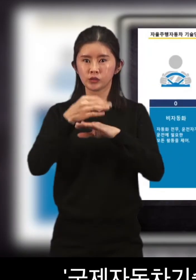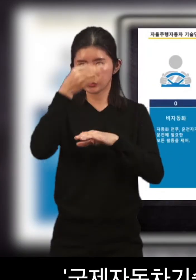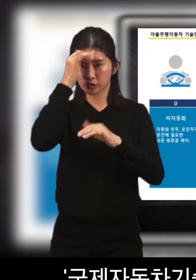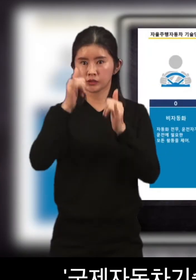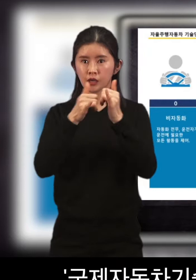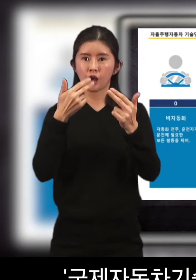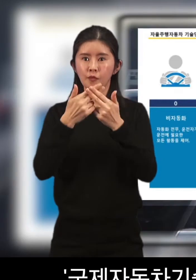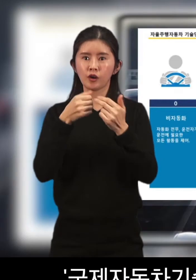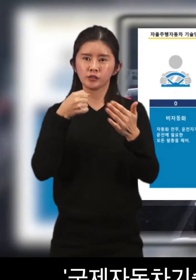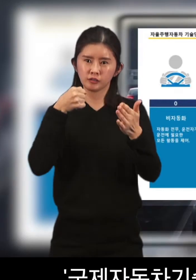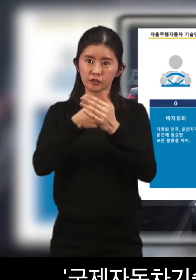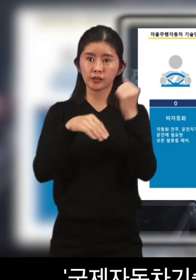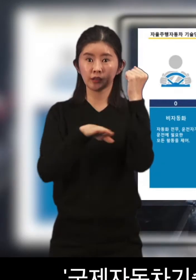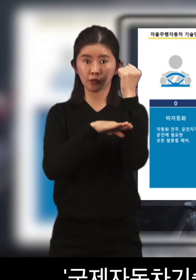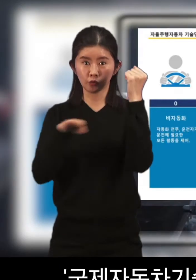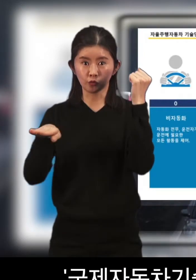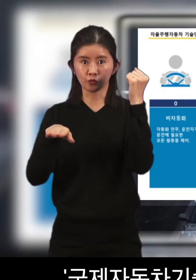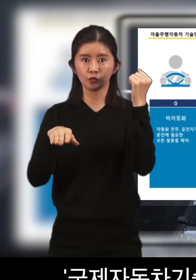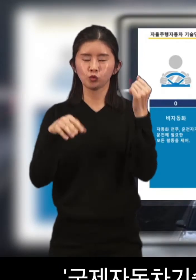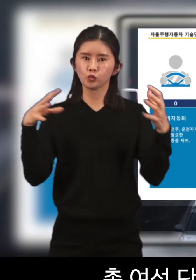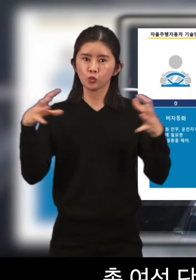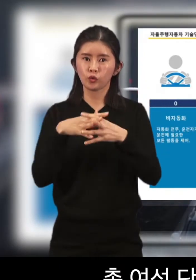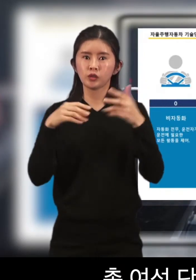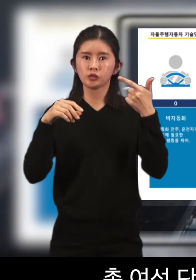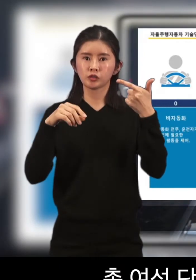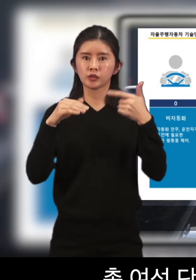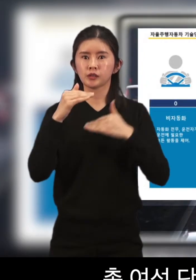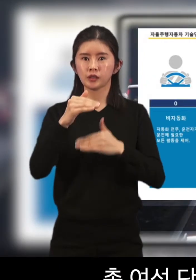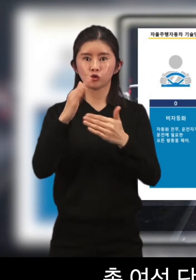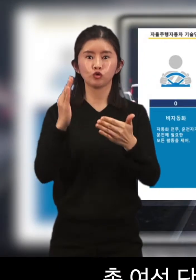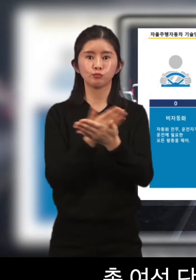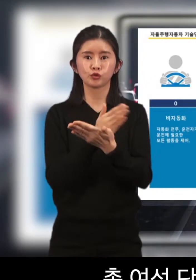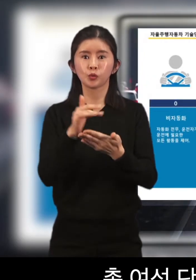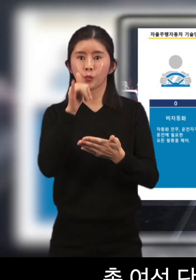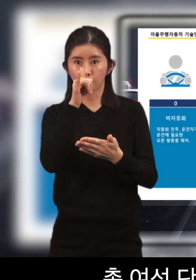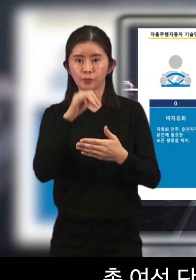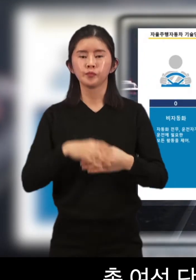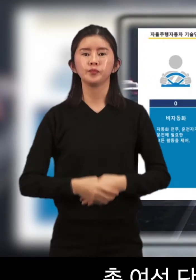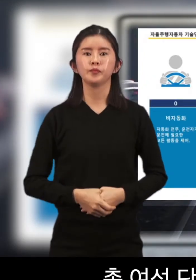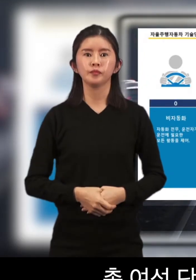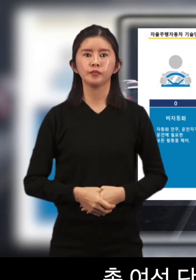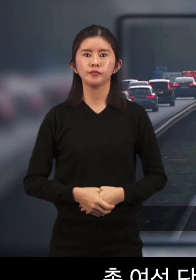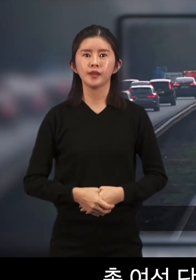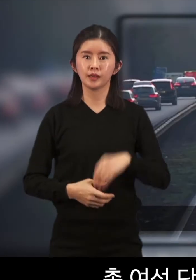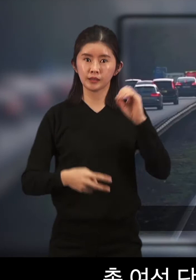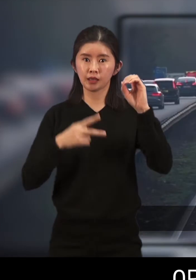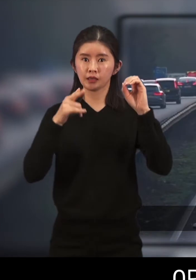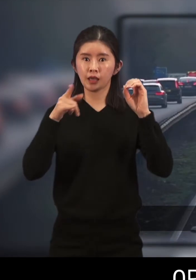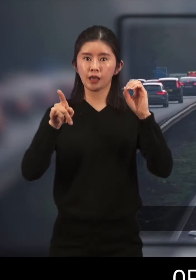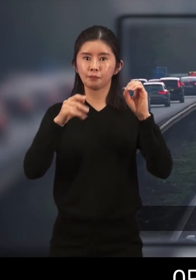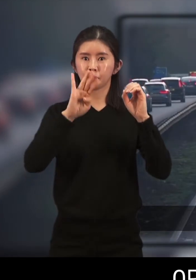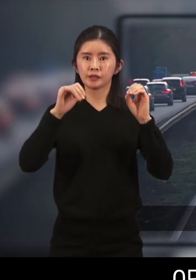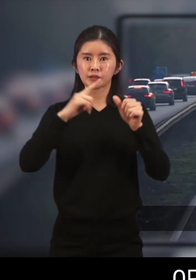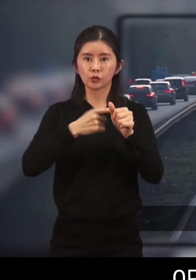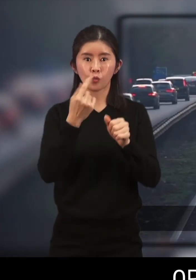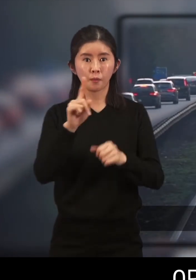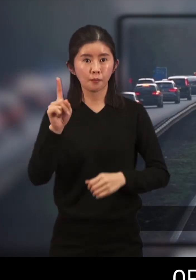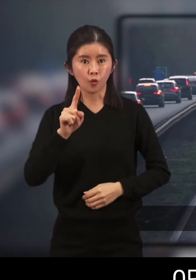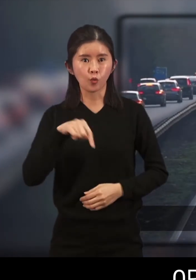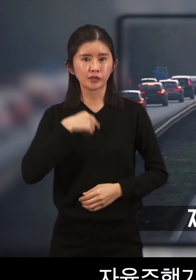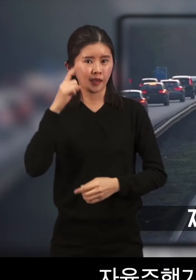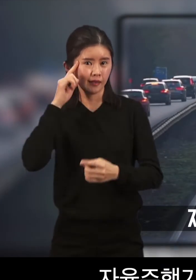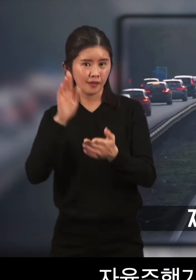국제자동차기술자협회에서 정한 기준으로 총 6단계로 분류되어 있습니다. 0단계